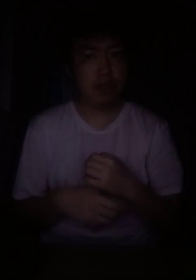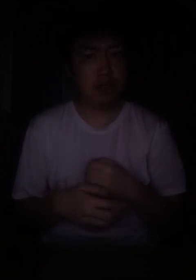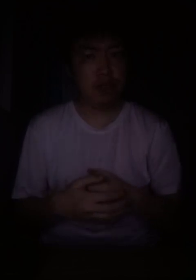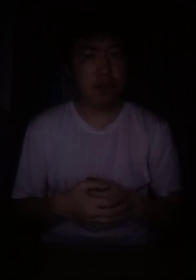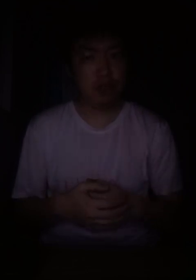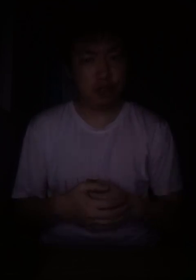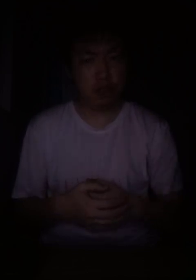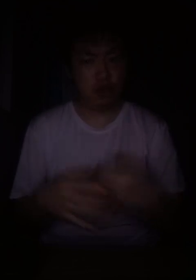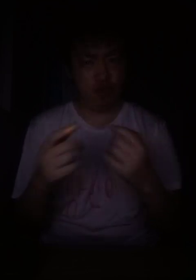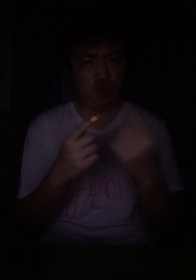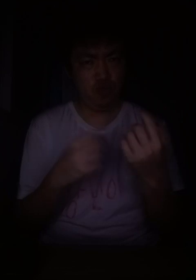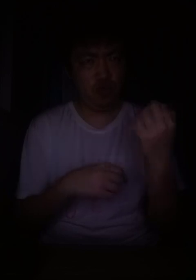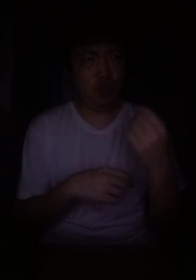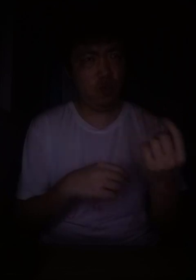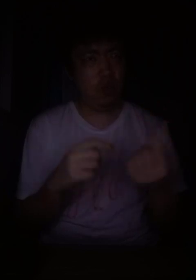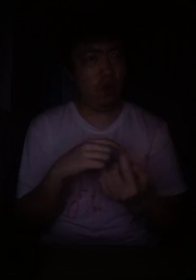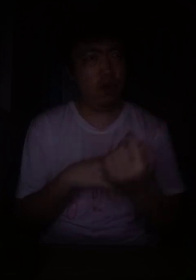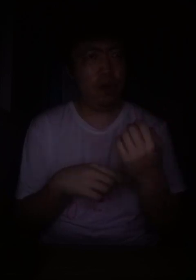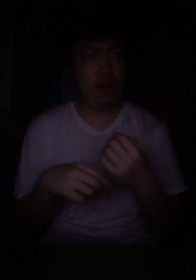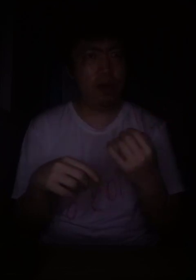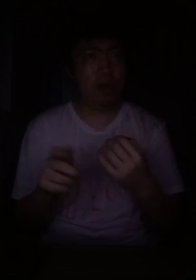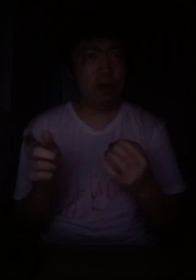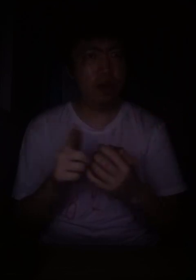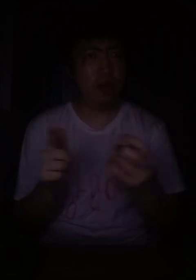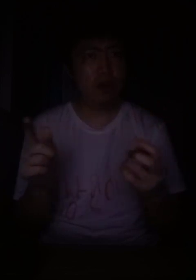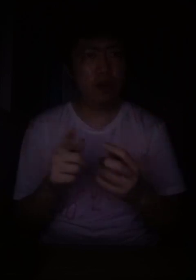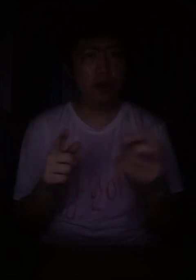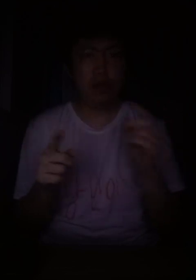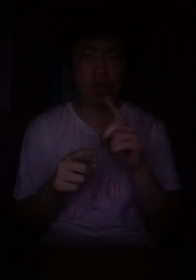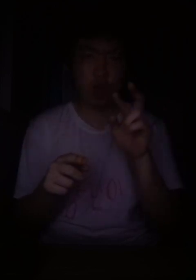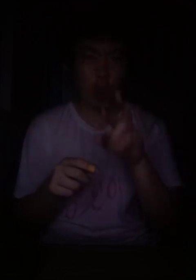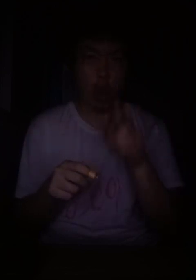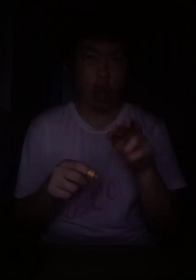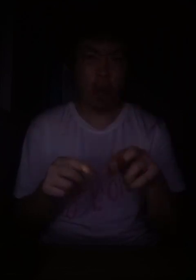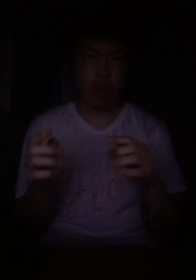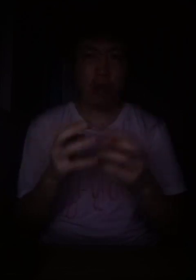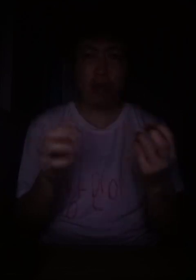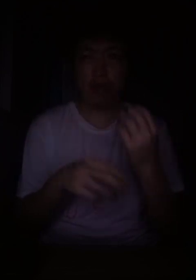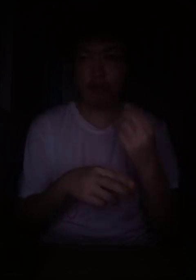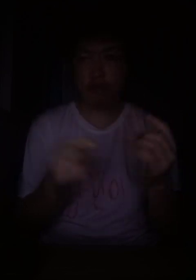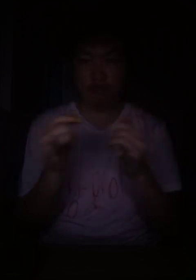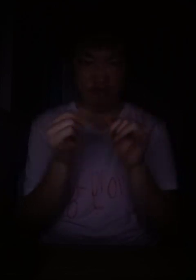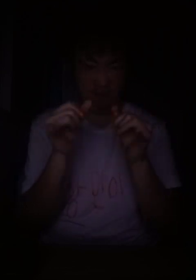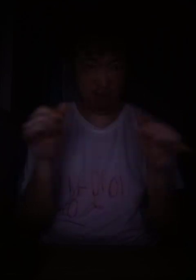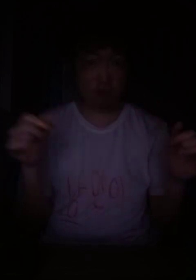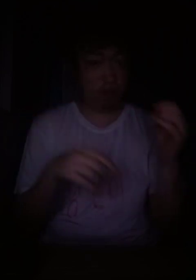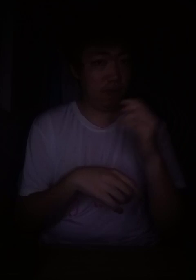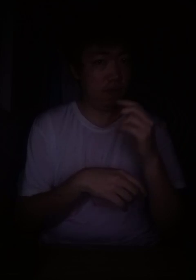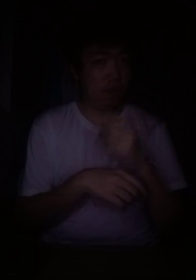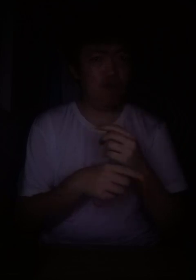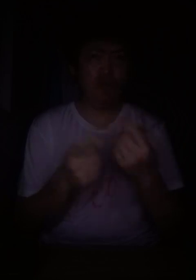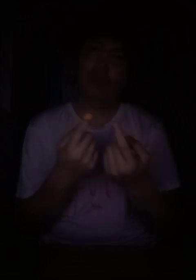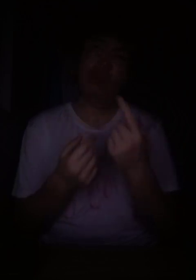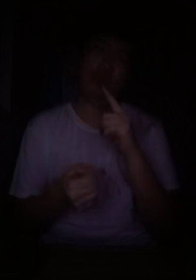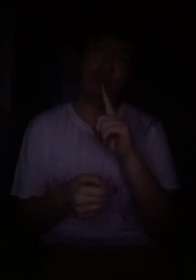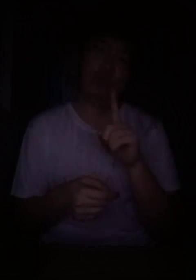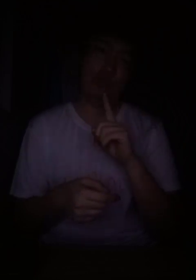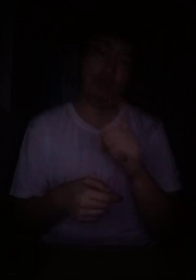이게 그 위험도에 비해서 저 도박하시는 저 사람들이 돈이 됩니까? 그 판돈이 어느